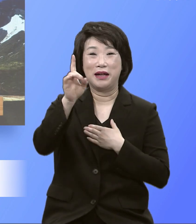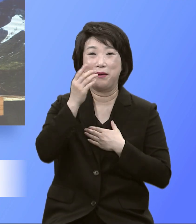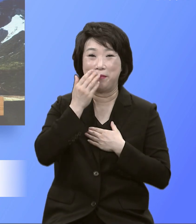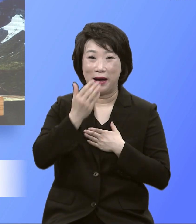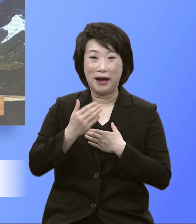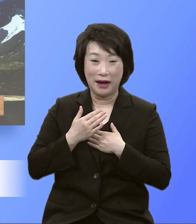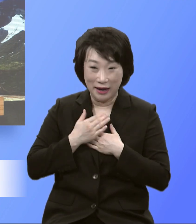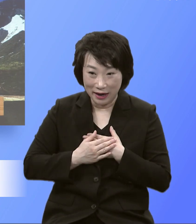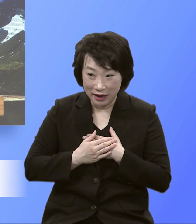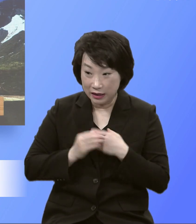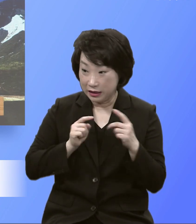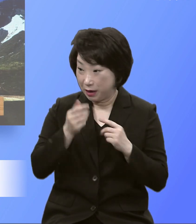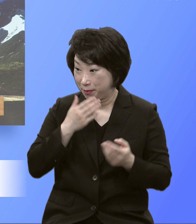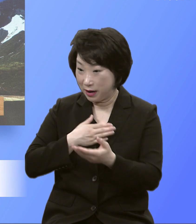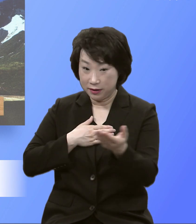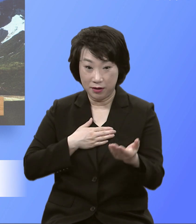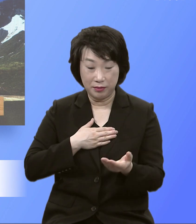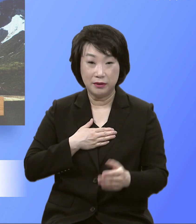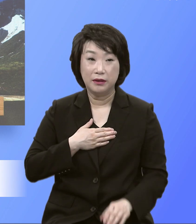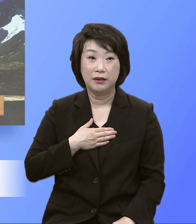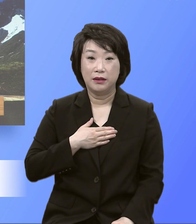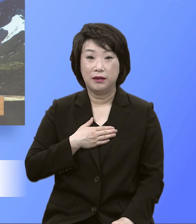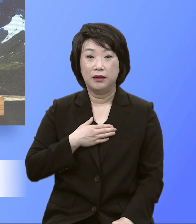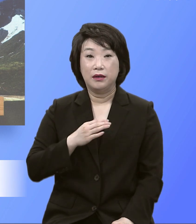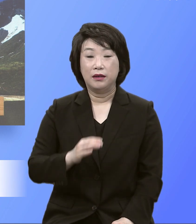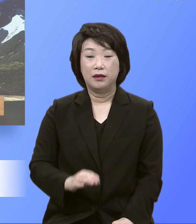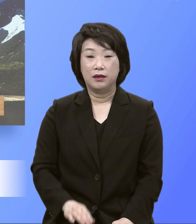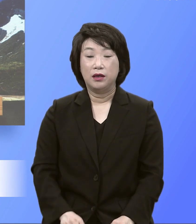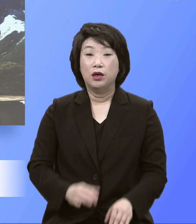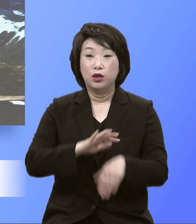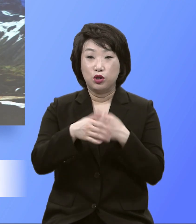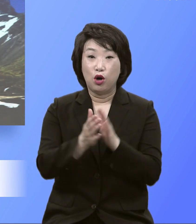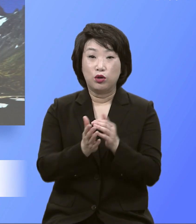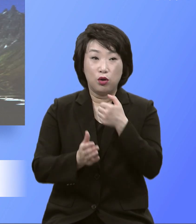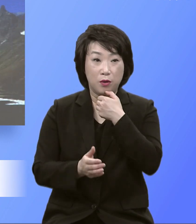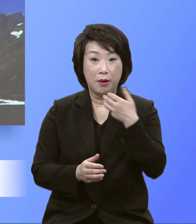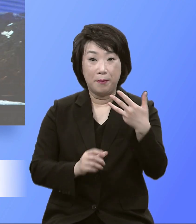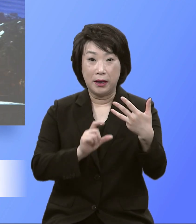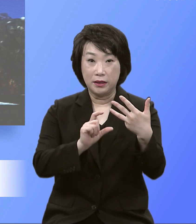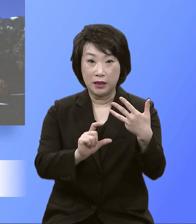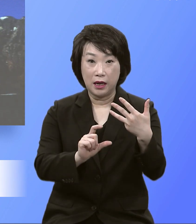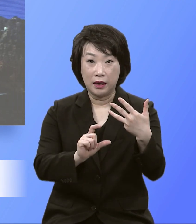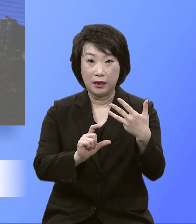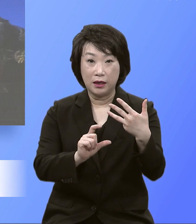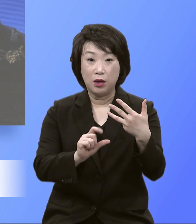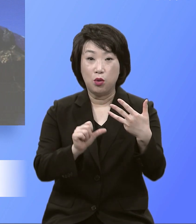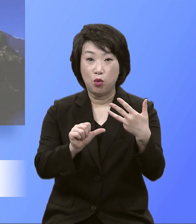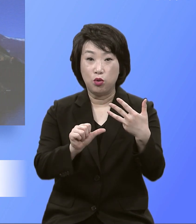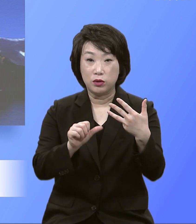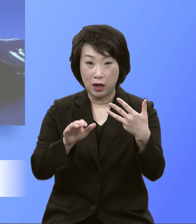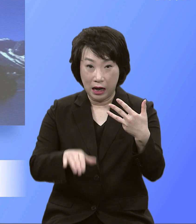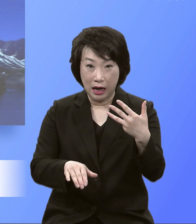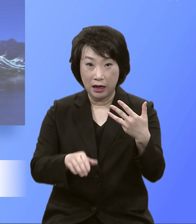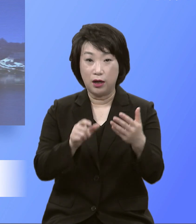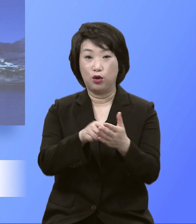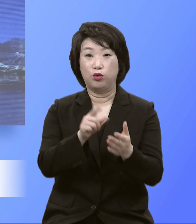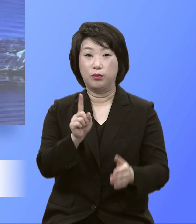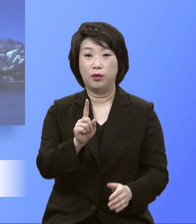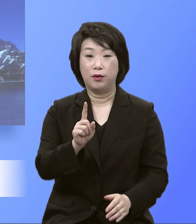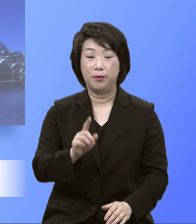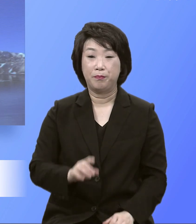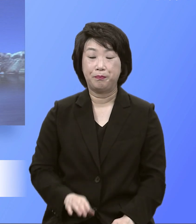이해됩니까? 로마서 8장 예, 5절 이하에 뭐라고